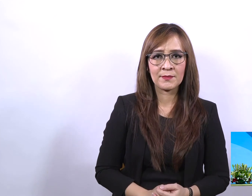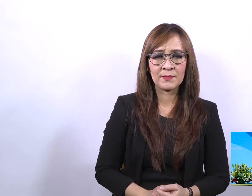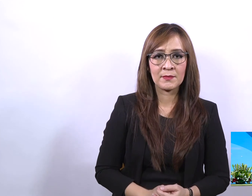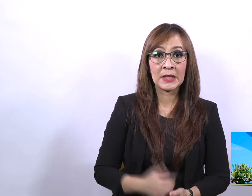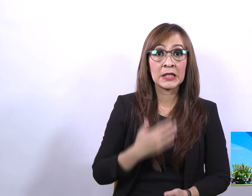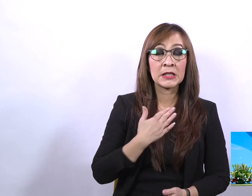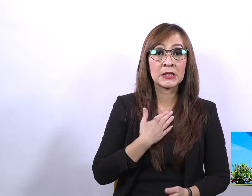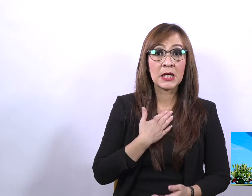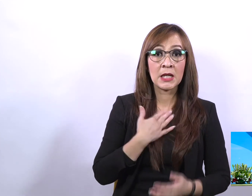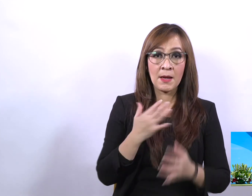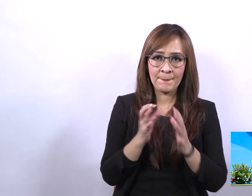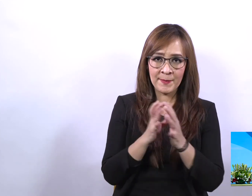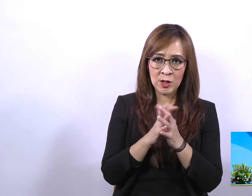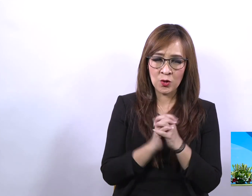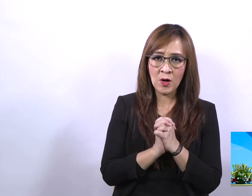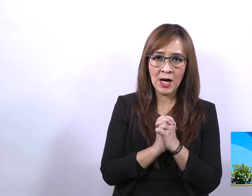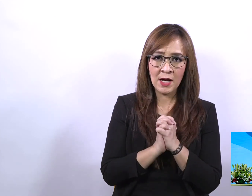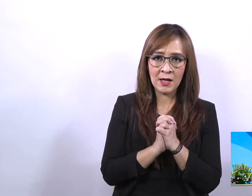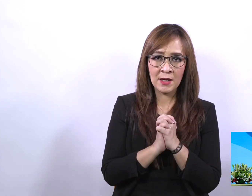Hai saya berdoa